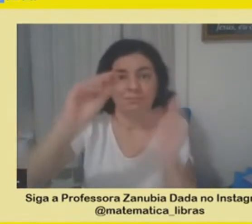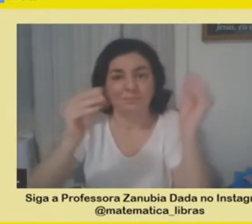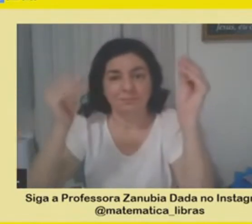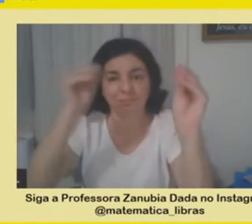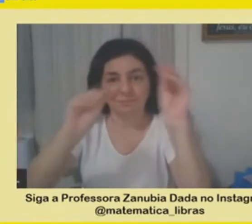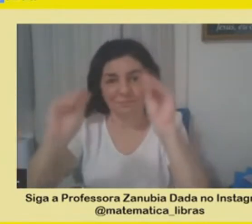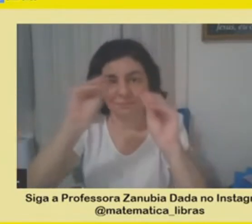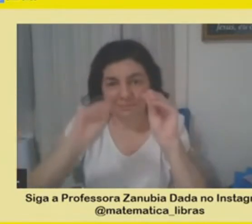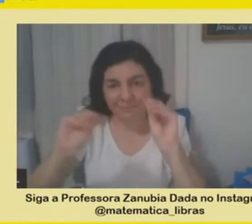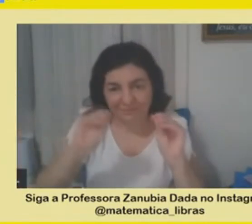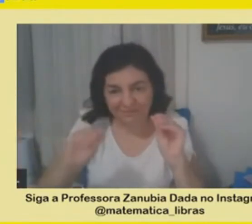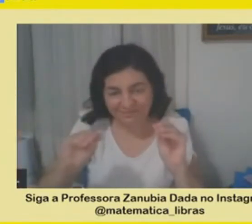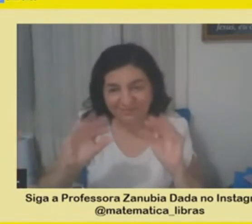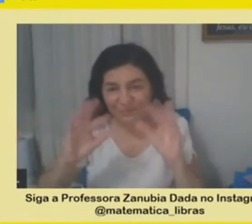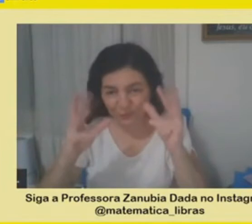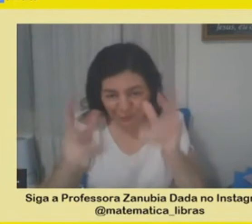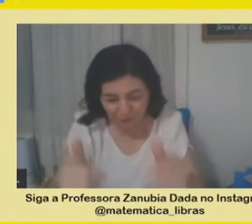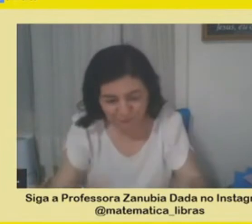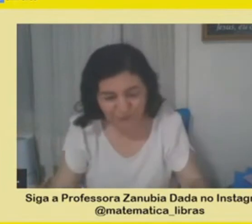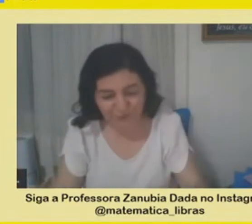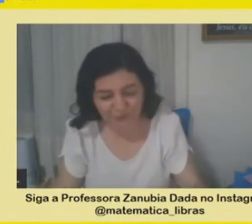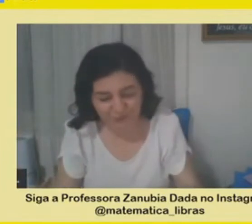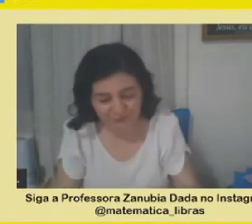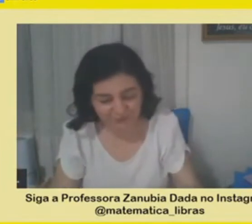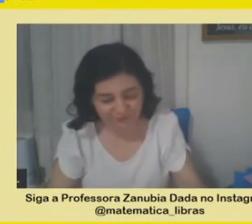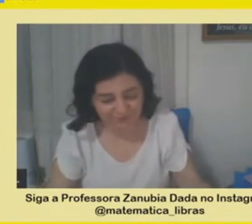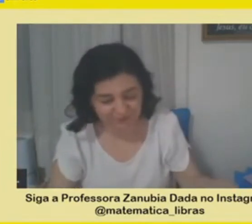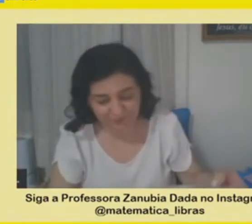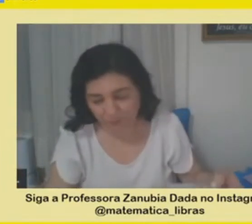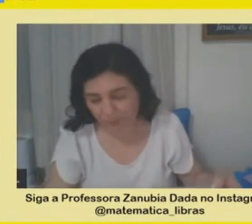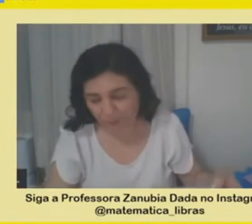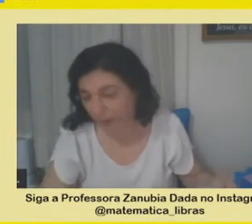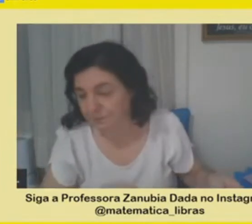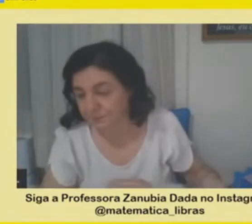dele? E vai fazendo assim as combinações.